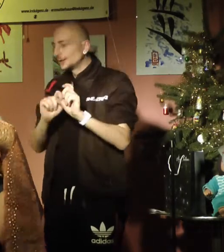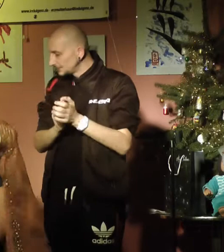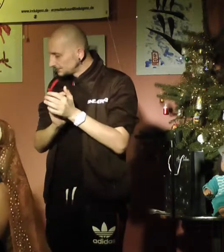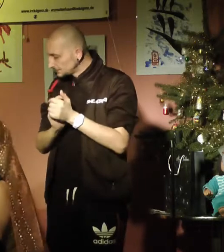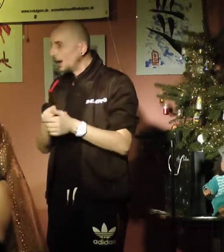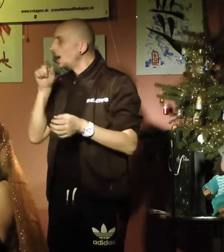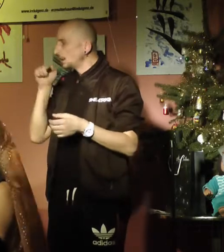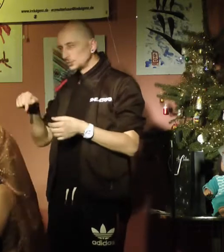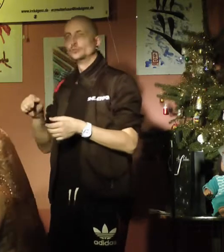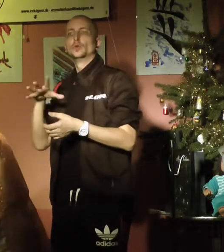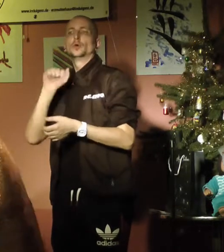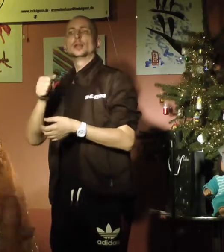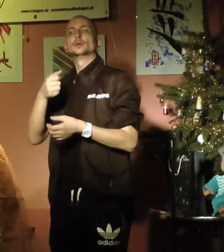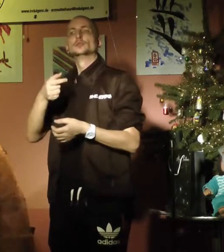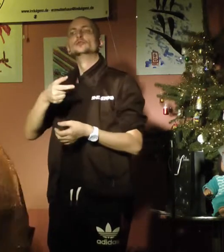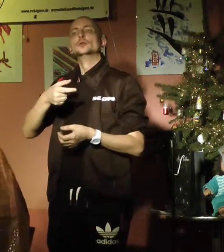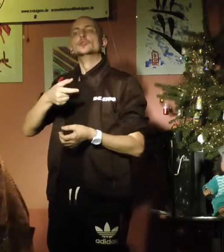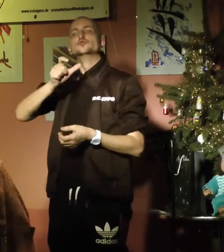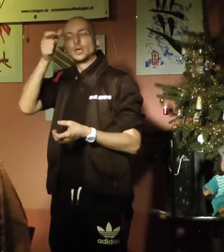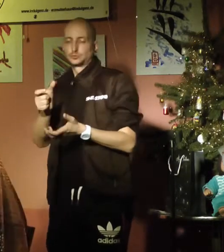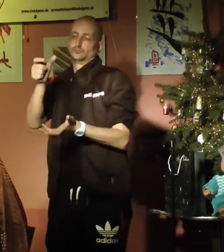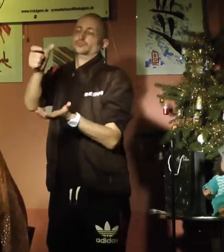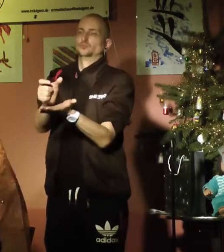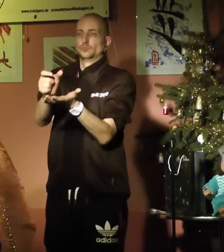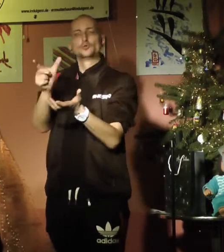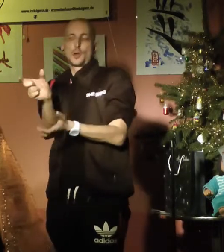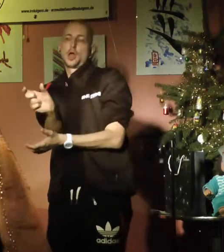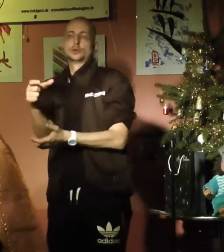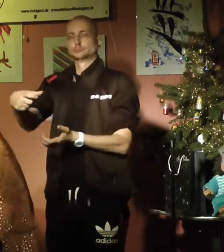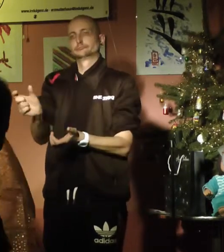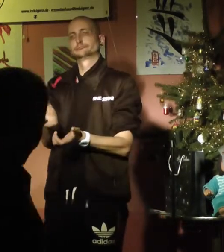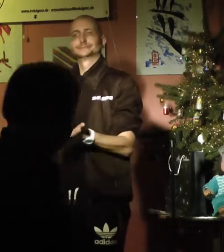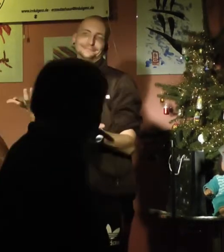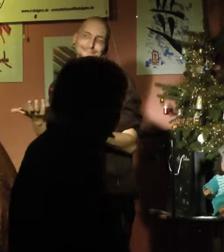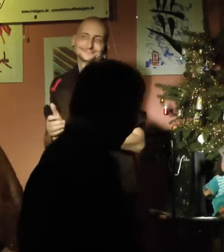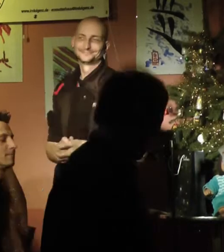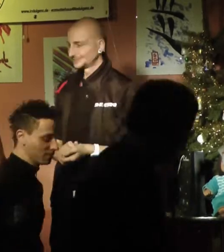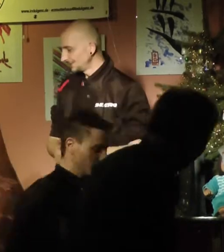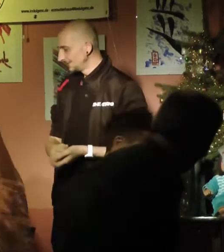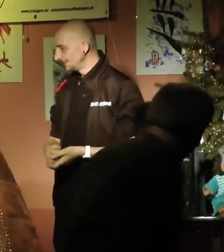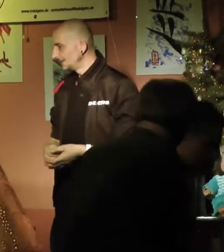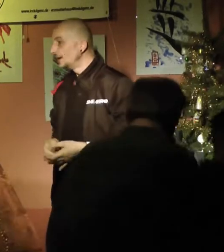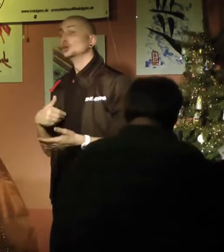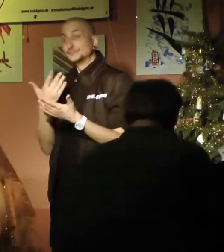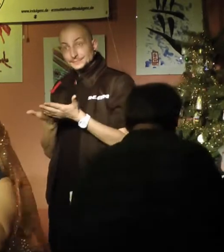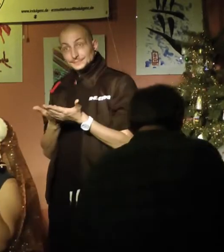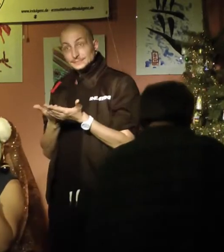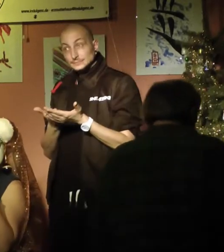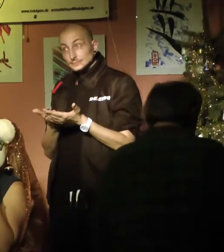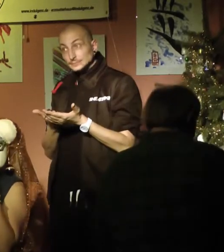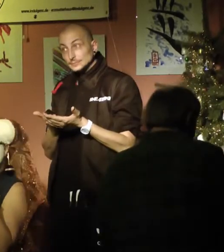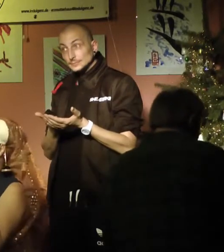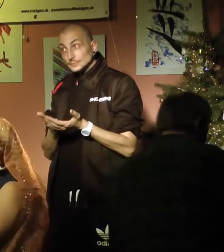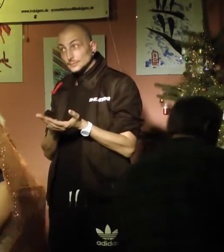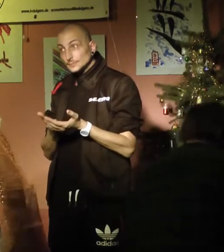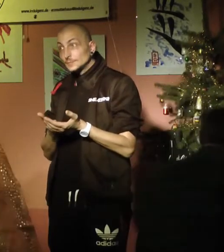mal ein, da kann man so einen Schnapsglas-Untersetzer auch gerne mal gebrauchen. Vielen Dank, Soltan. Danke dir. So, haben wir jetzt noch jemanden